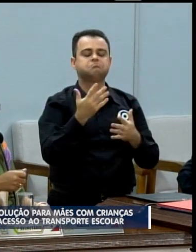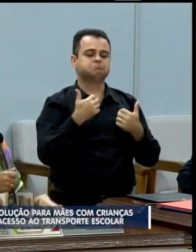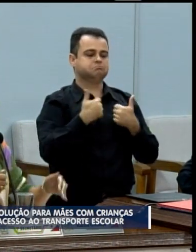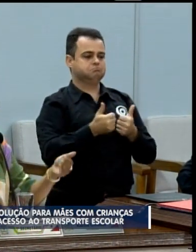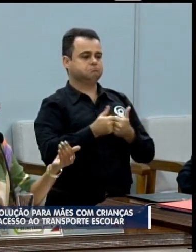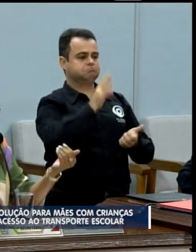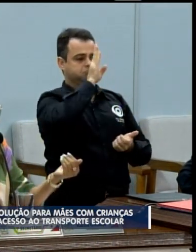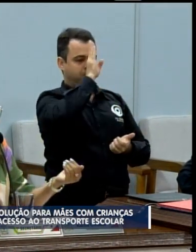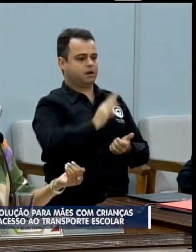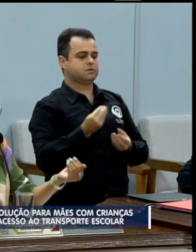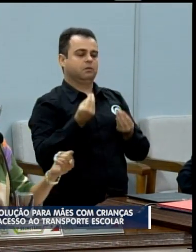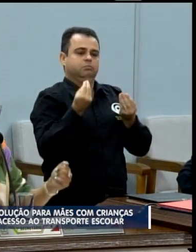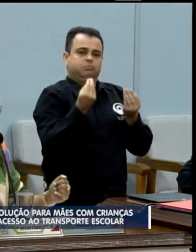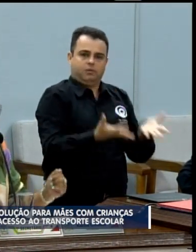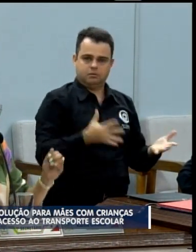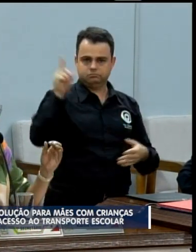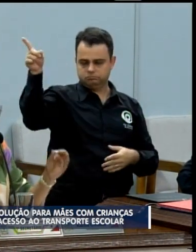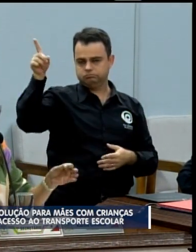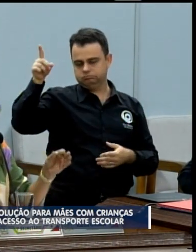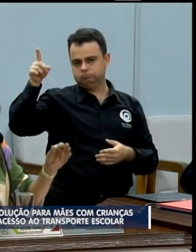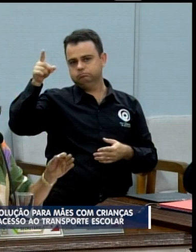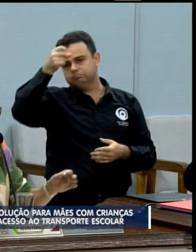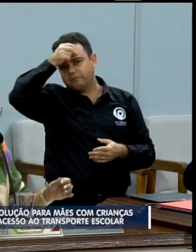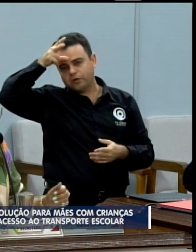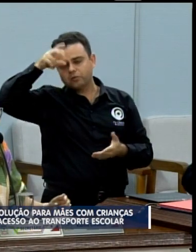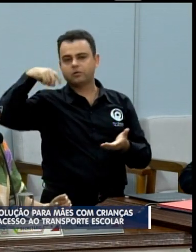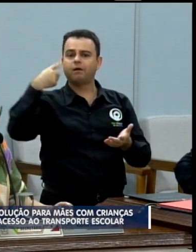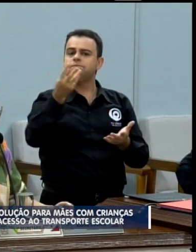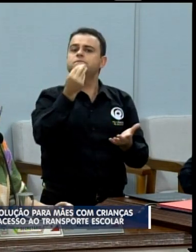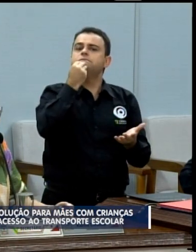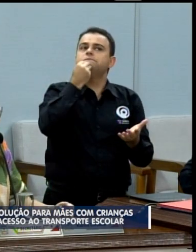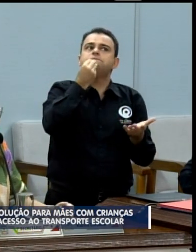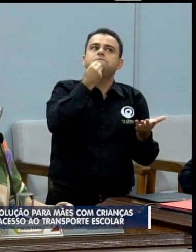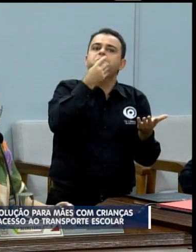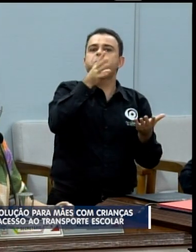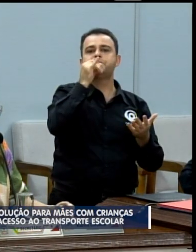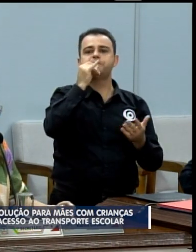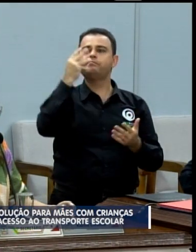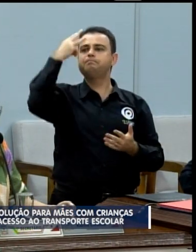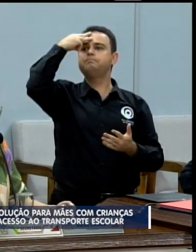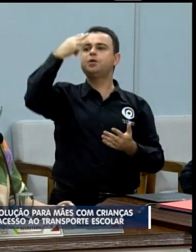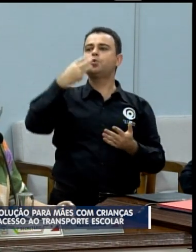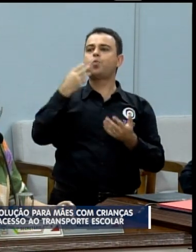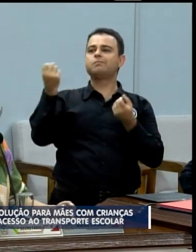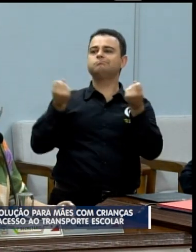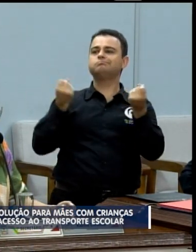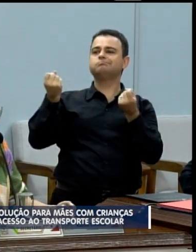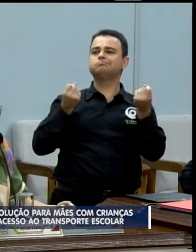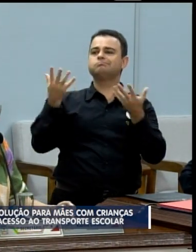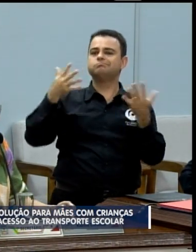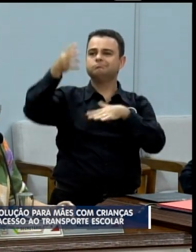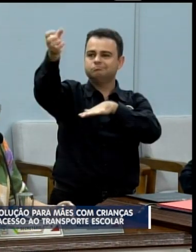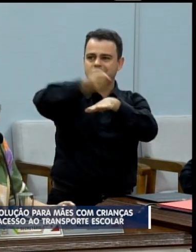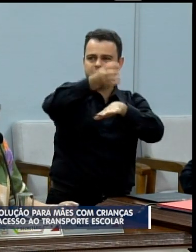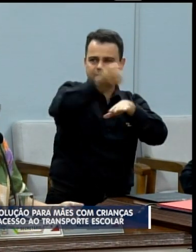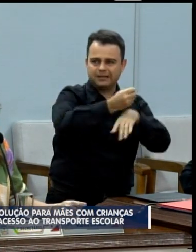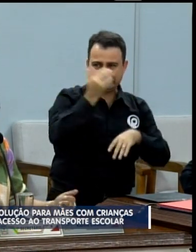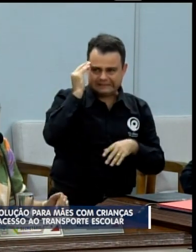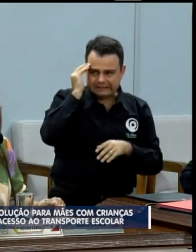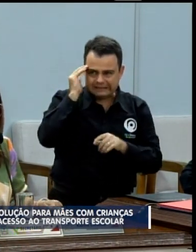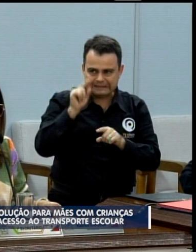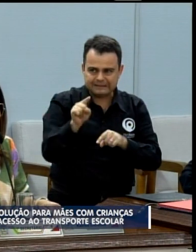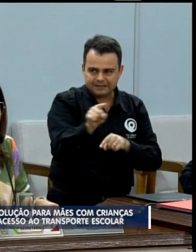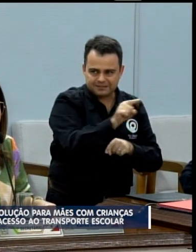passes, por que não manter, então, a demanda da perua escolar, do transporte escolar? Os senhores entenderam agora? Então, acho que